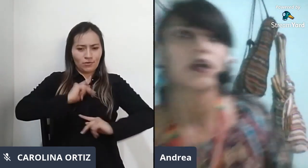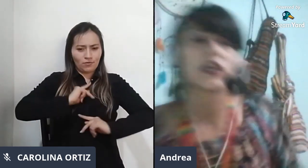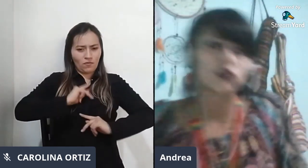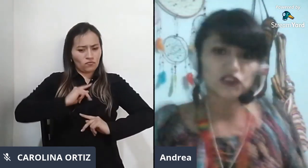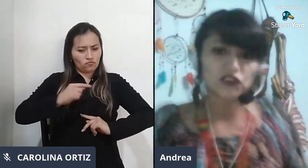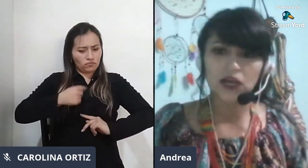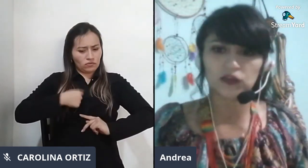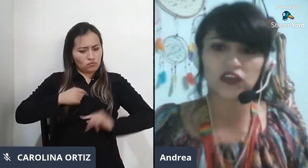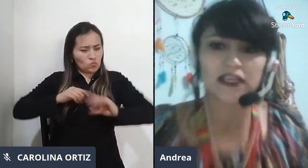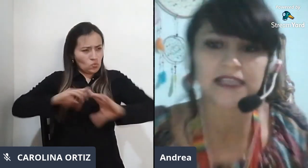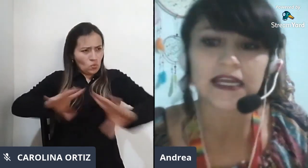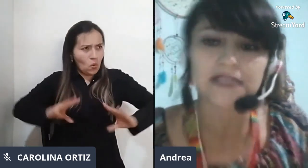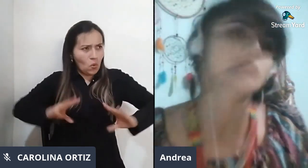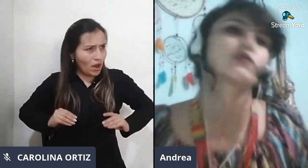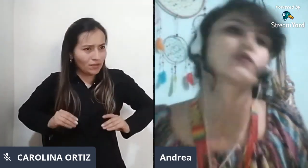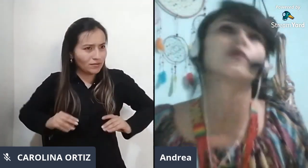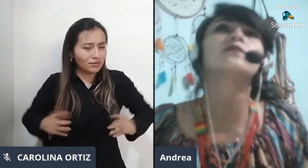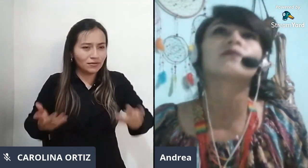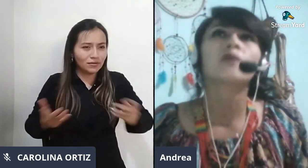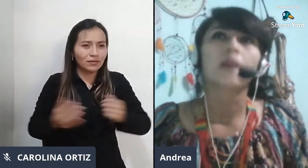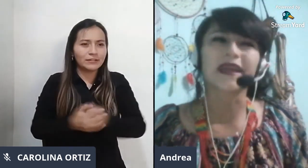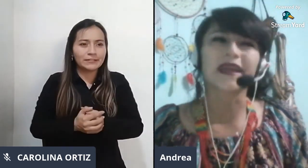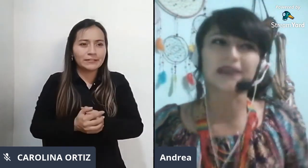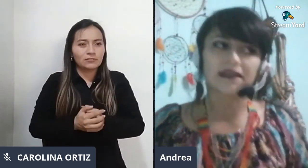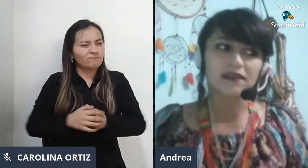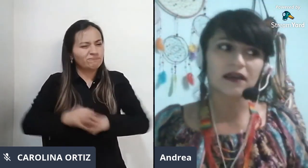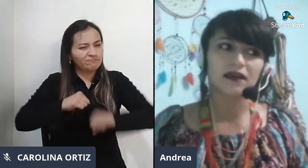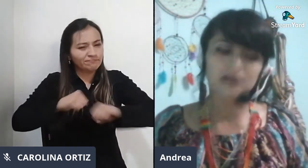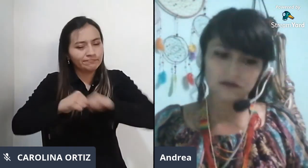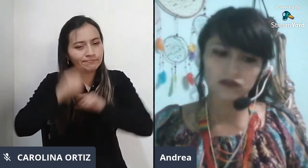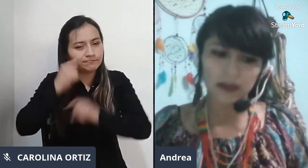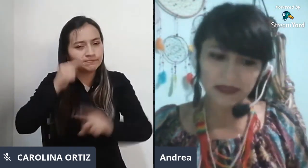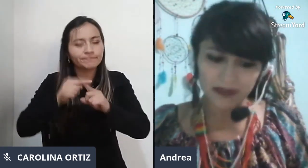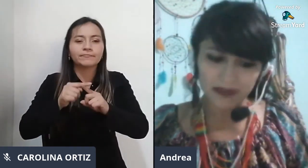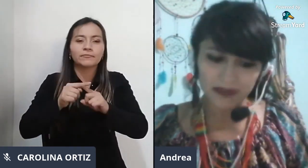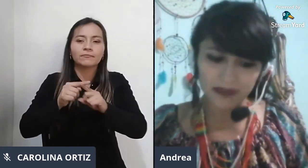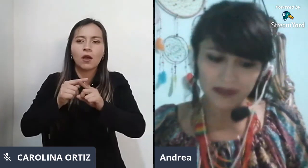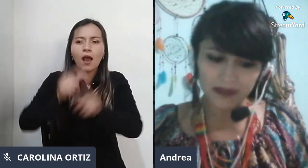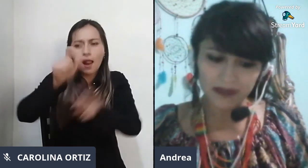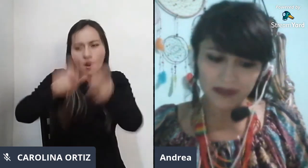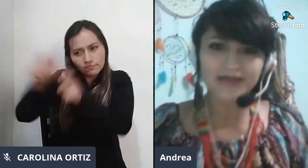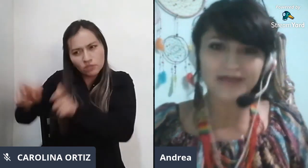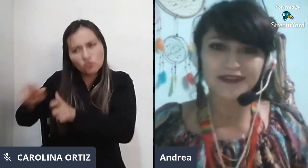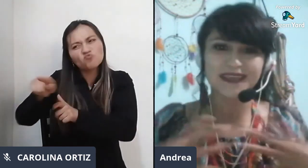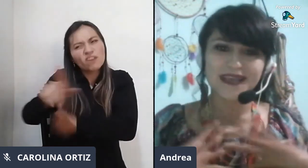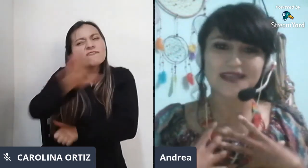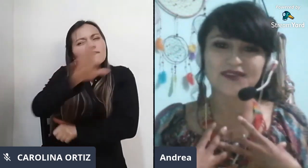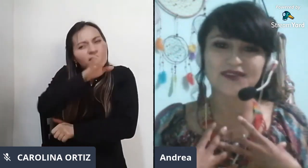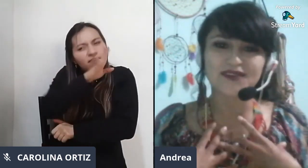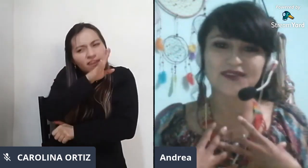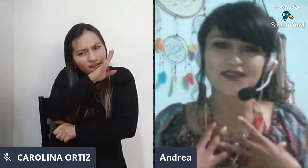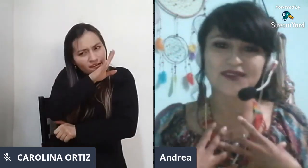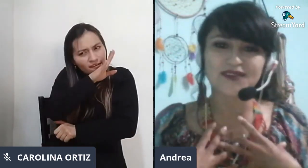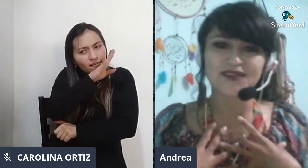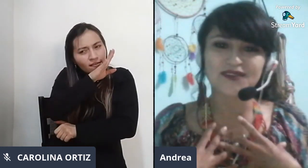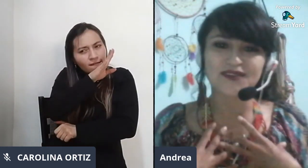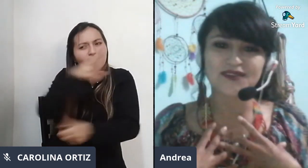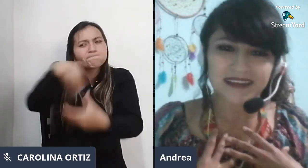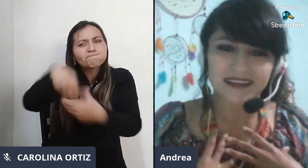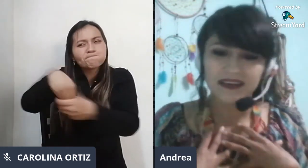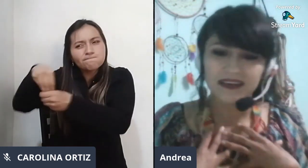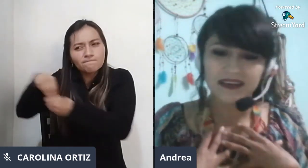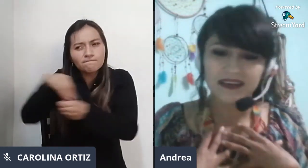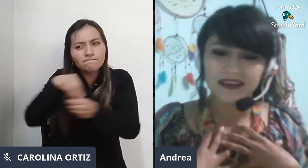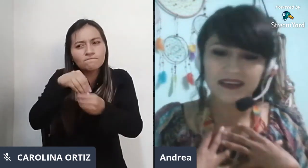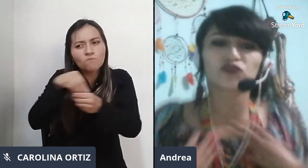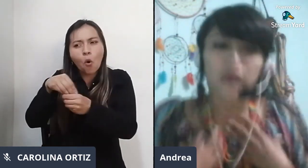este ejercicio radica, se fundamenta mucho en defender quiénes somos en primera instancia, cómo nos vemos